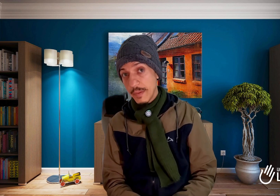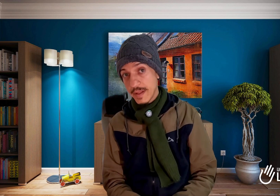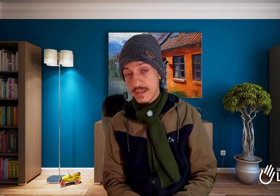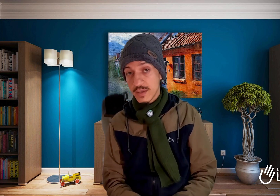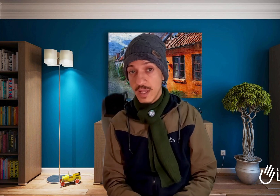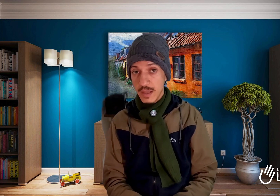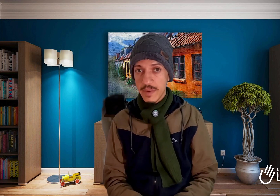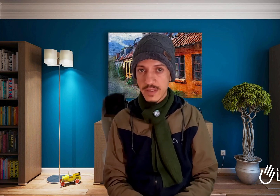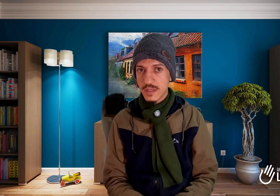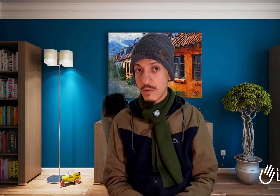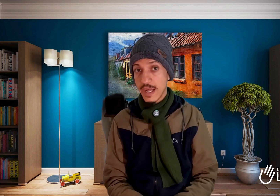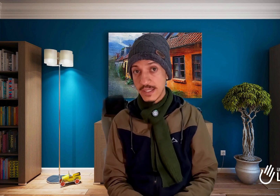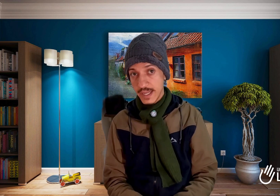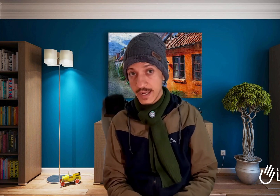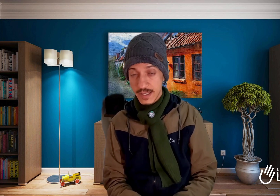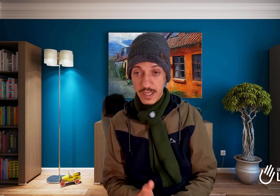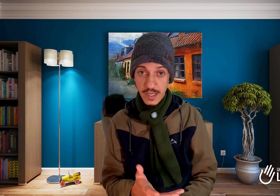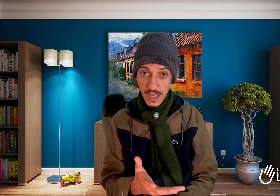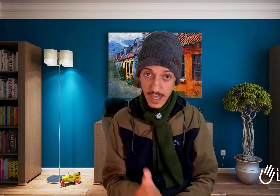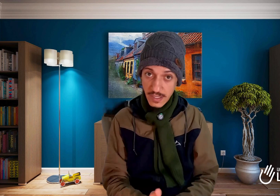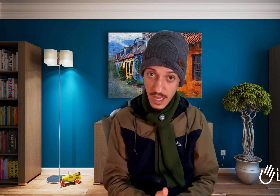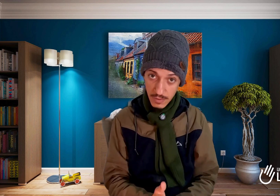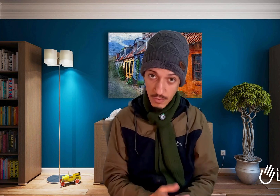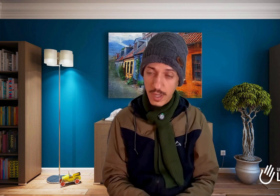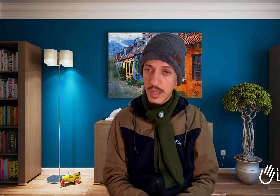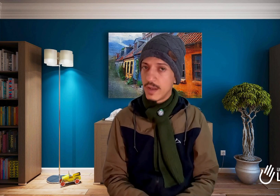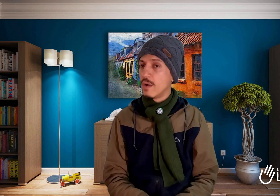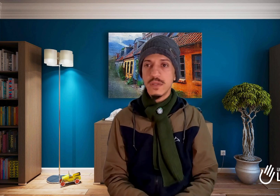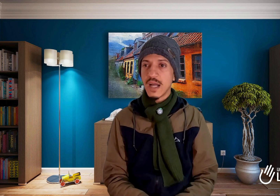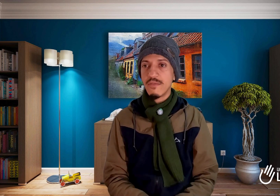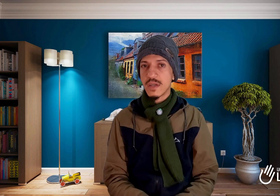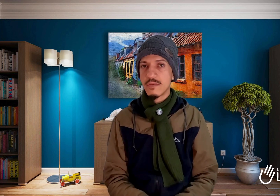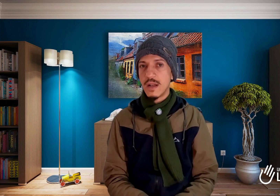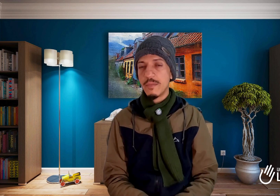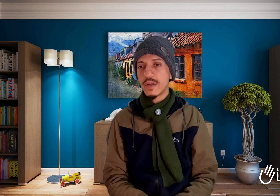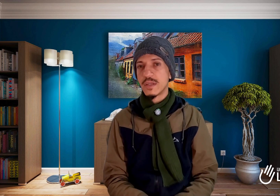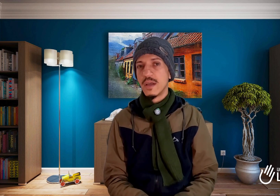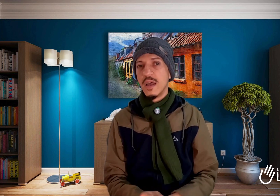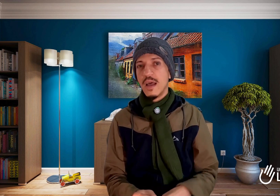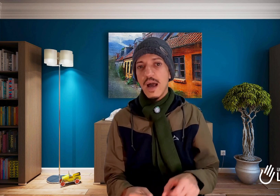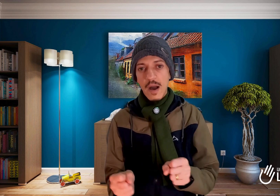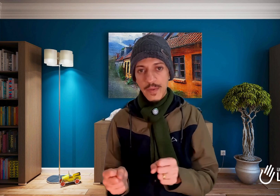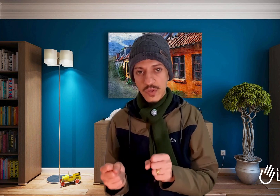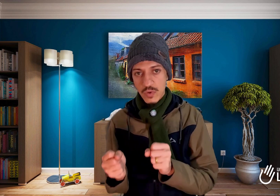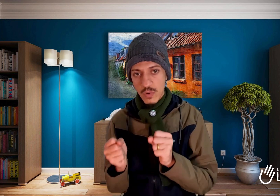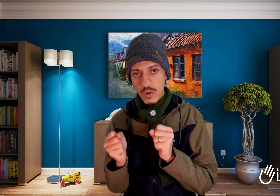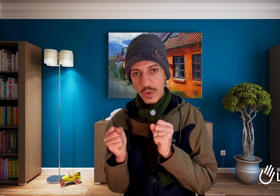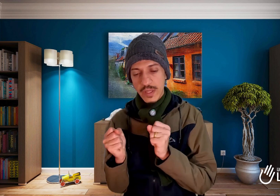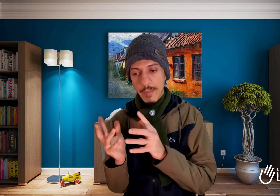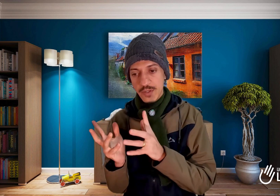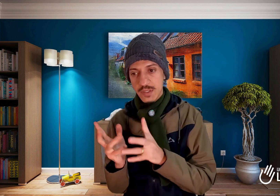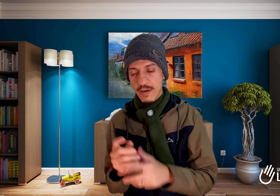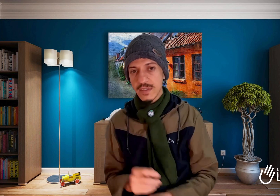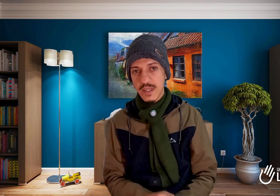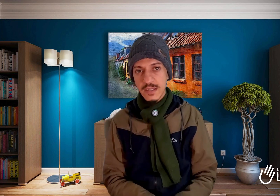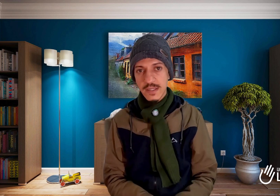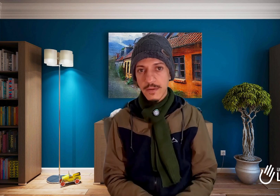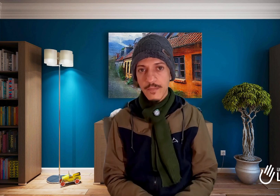interpretação em Libras, então nas cenas em que esse ator não estava usando a Libras, a pessoa, o intérprete estava sinalizando.